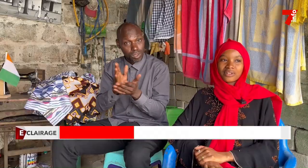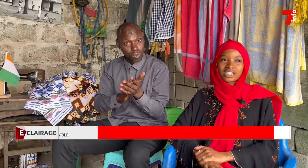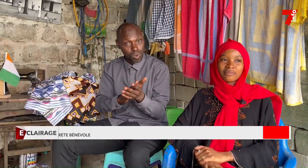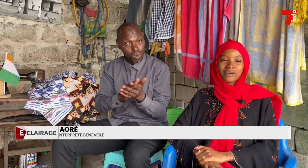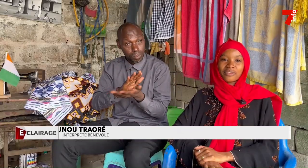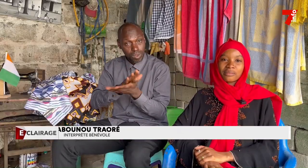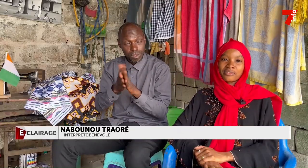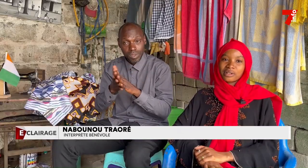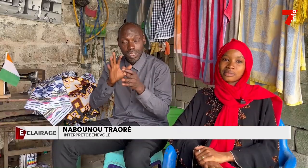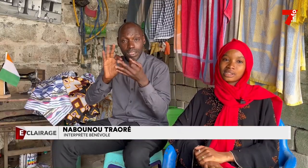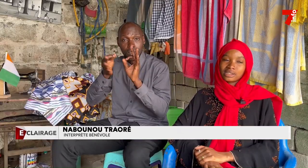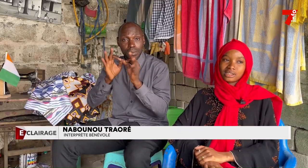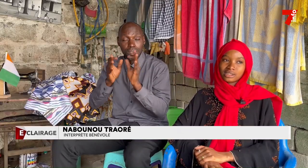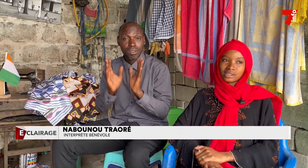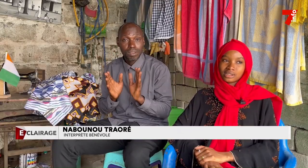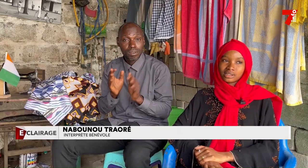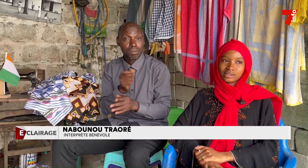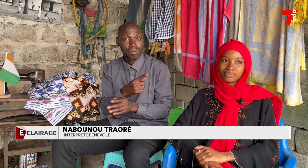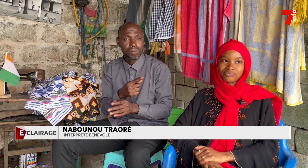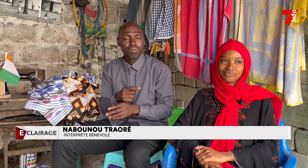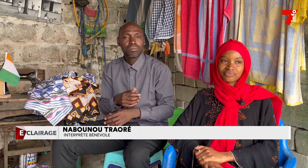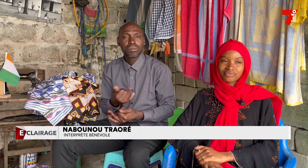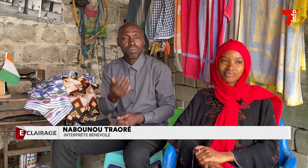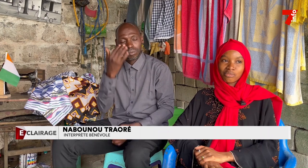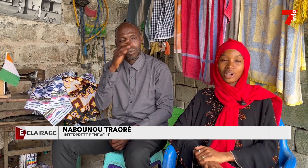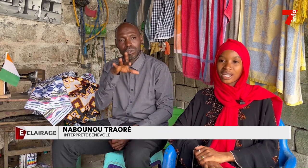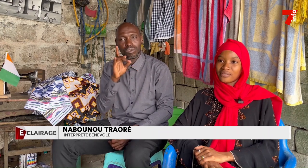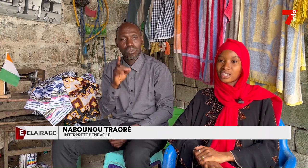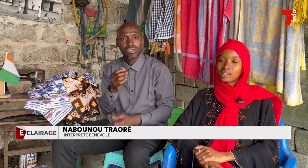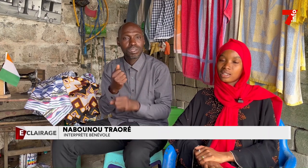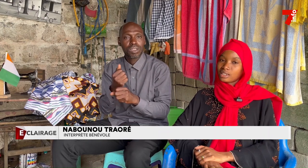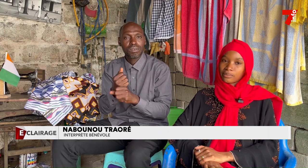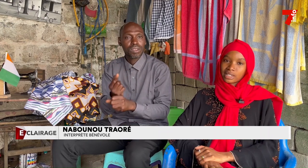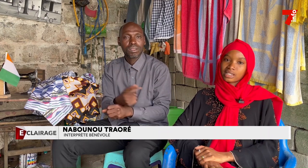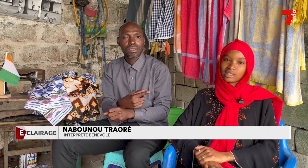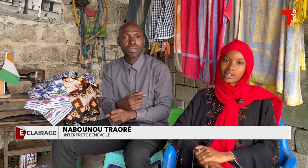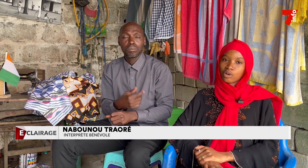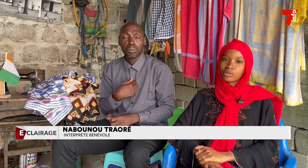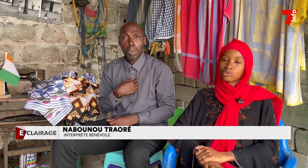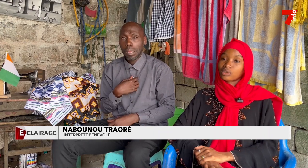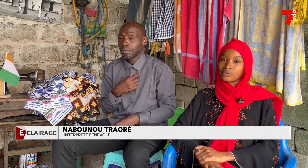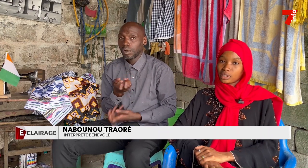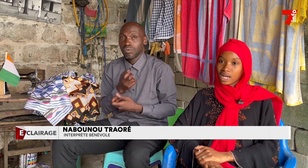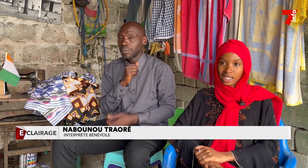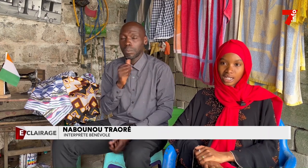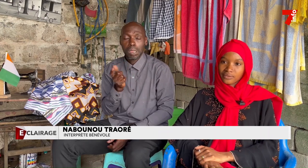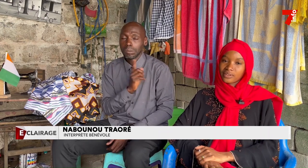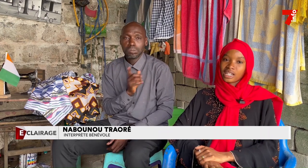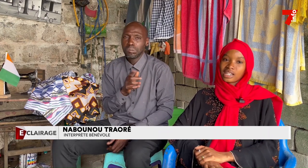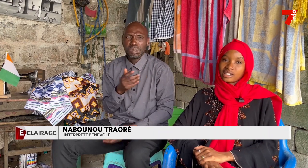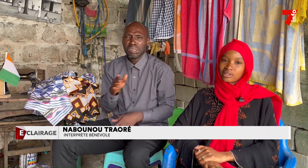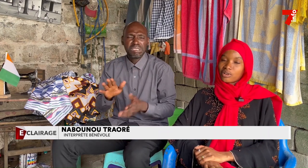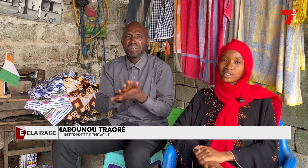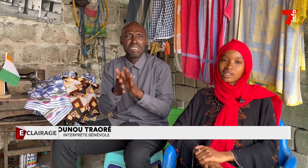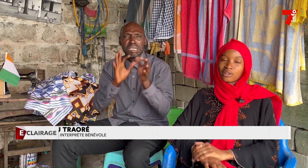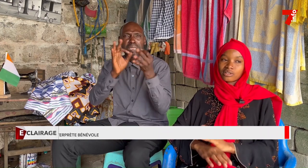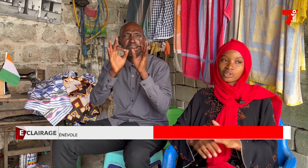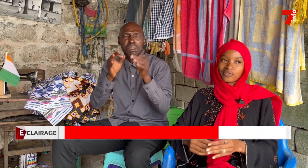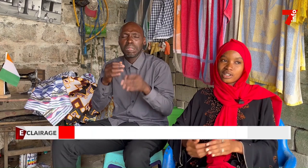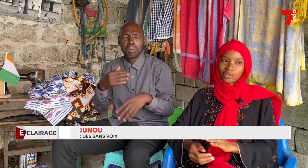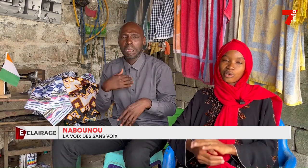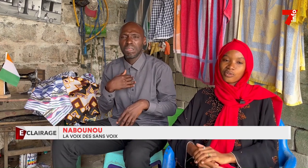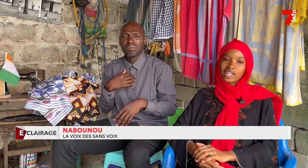Avant, ce n pas vraiment, vraiment mon rêve d'être interprète. Voilà, comme on est tout enfant à un rêve. Quand